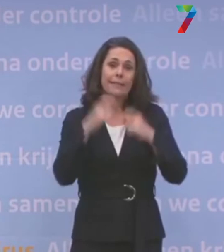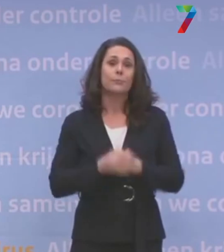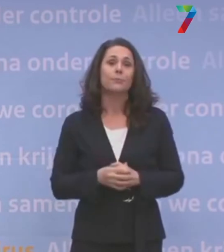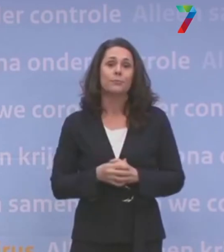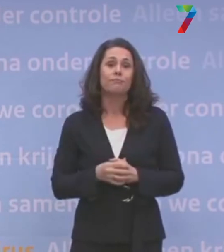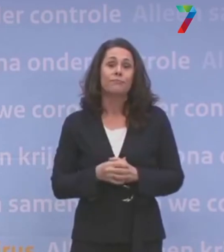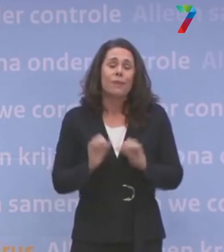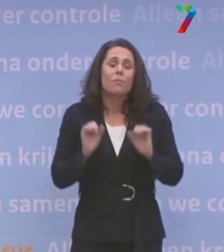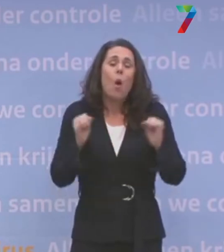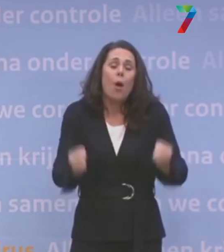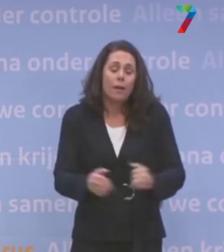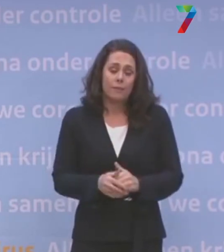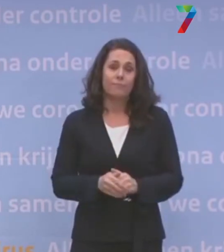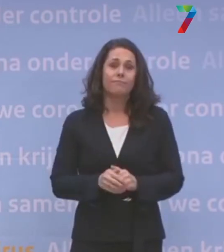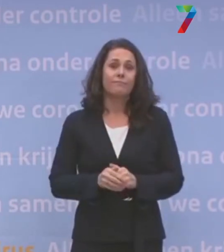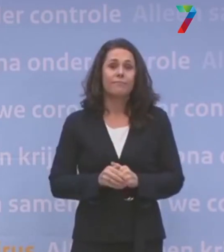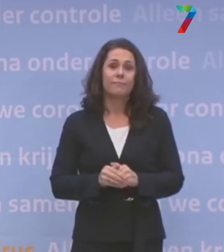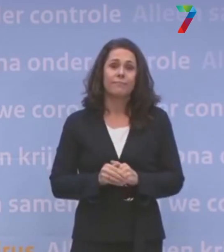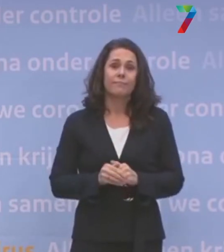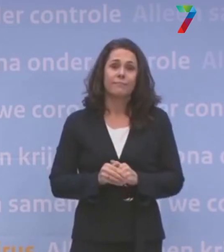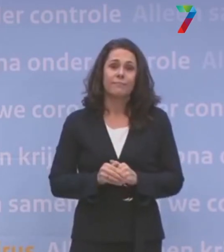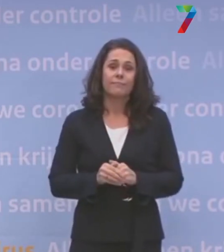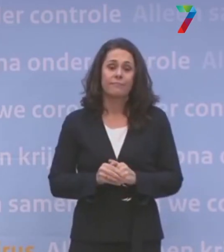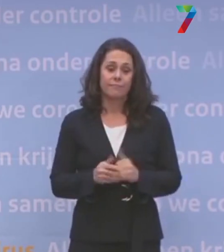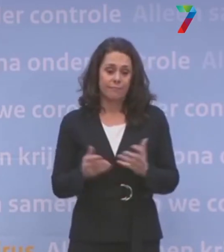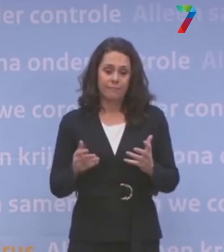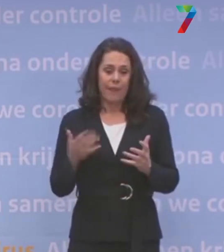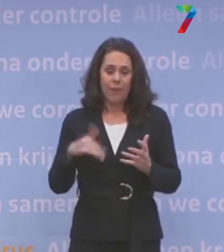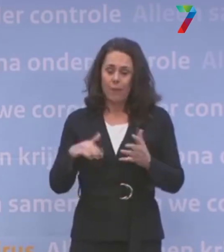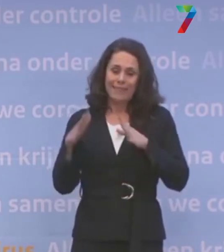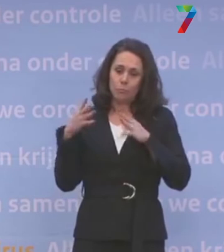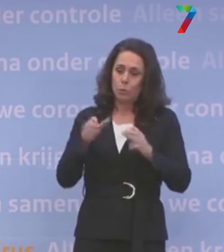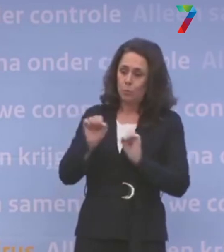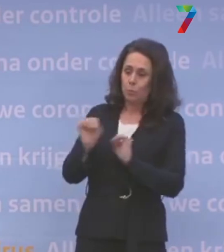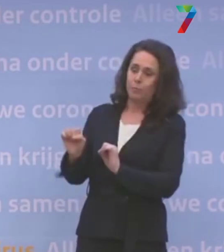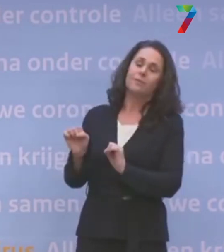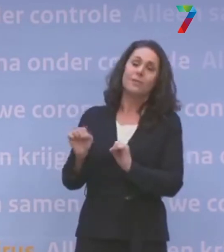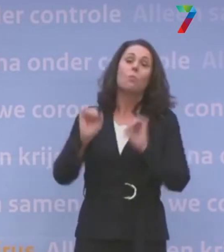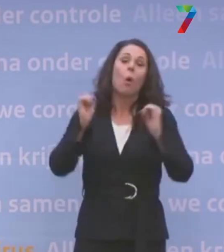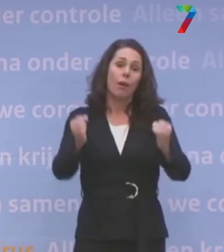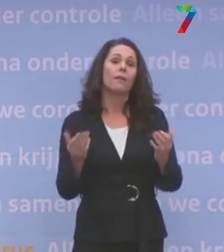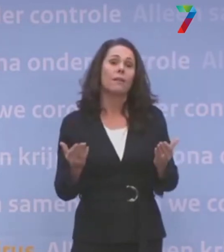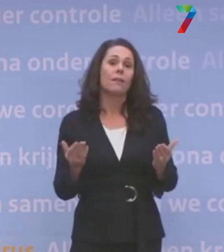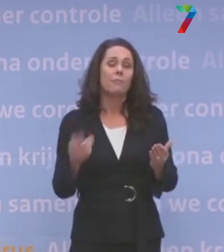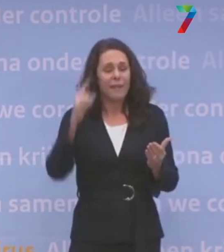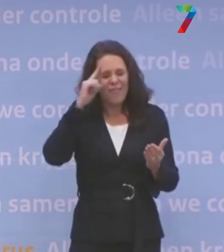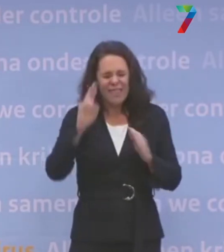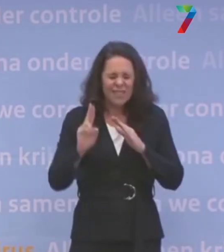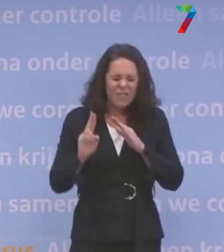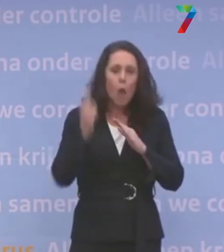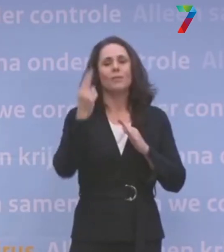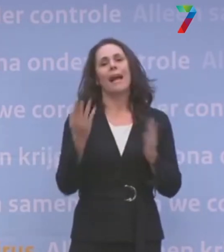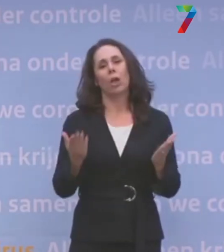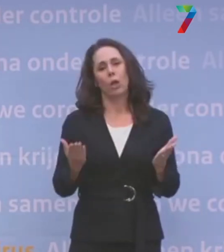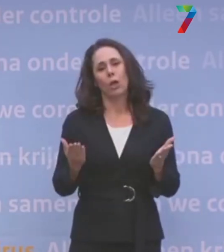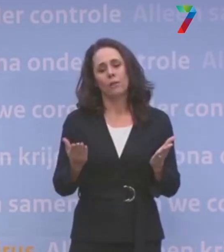En hoe moeilijk het ook is om geen bezoek toe te laten, we weten dat het noodzakelijk is onze